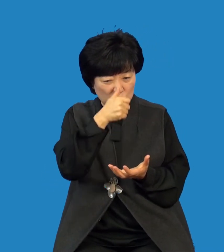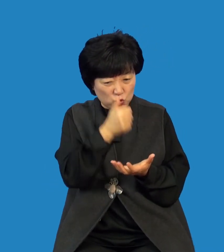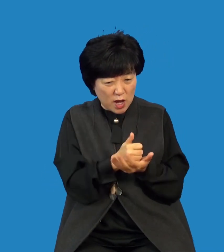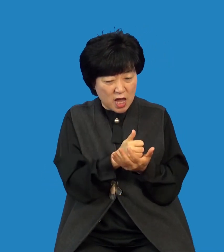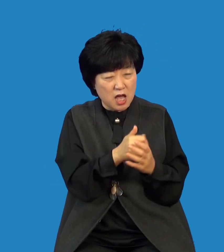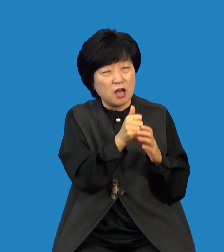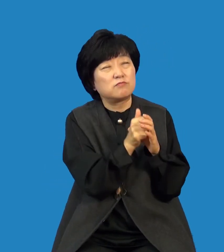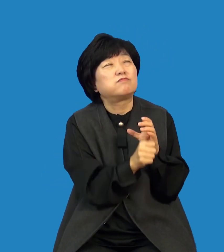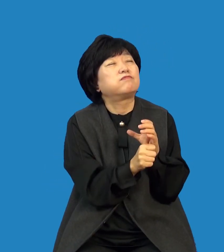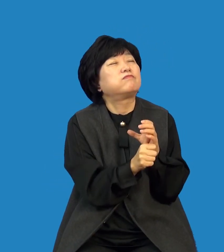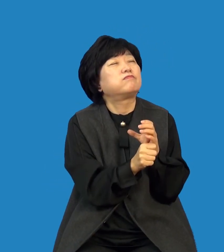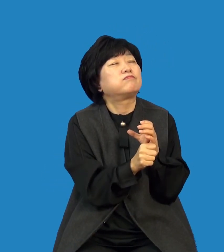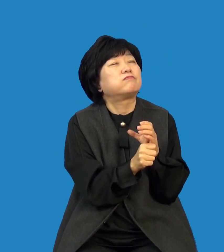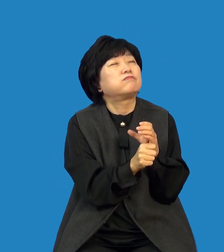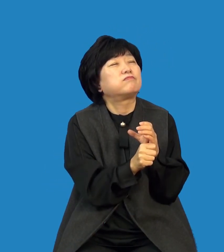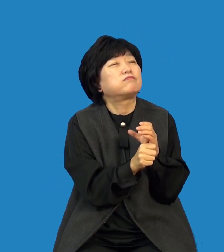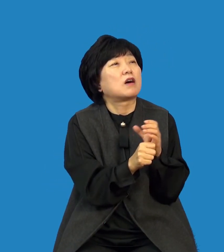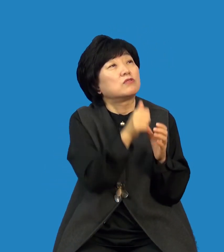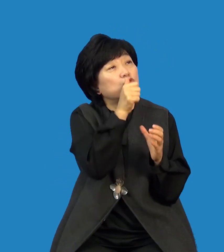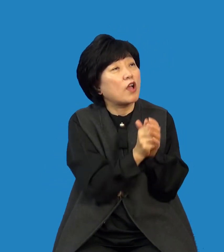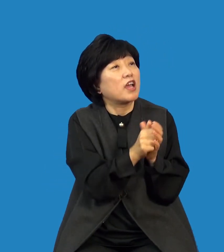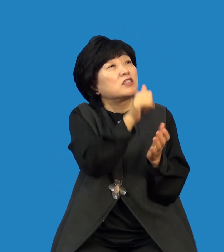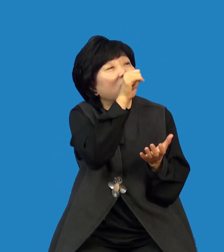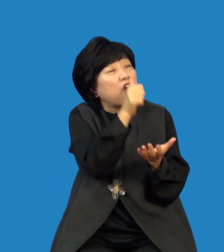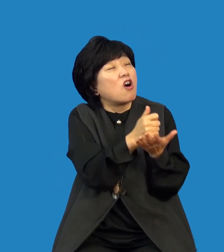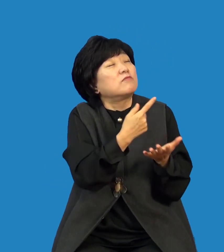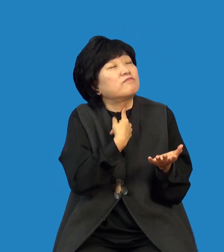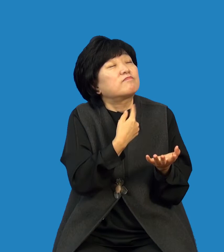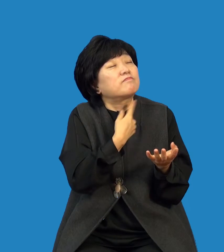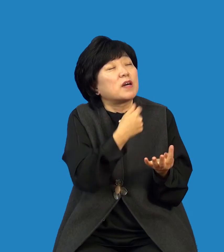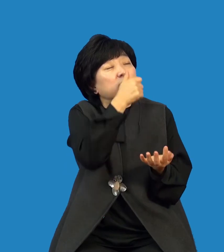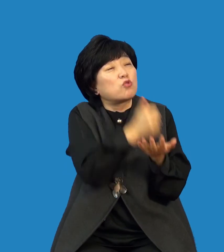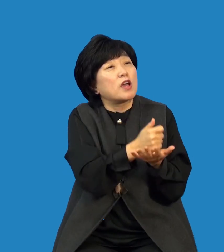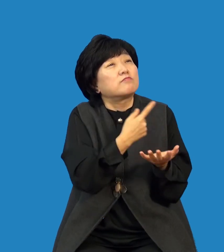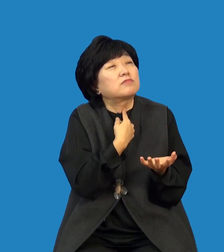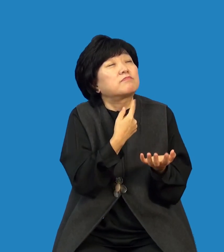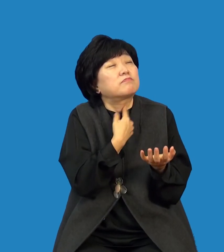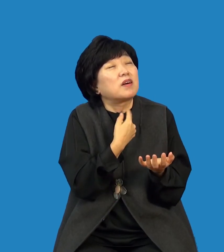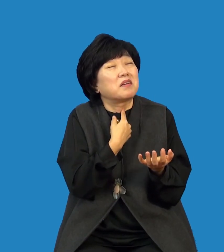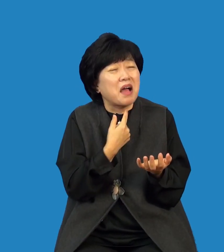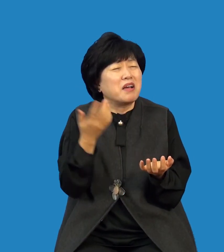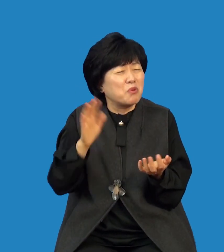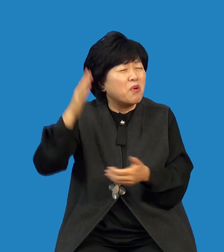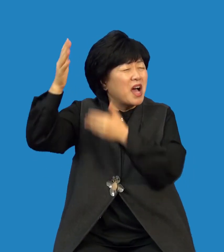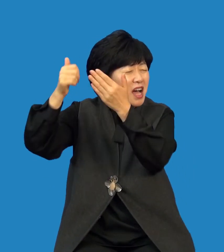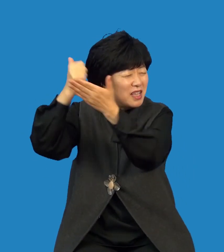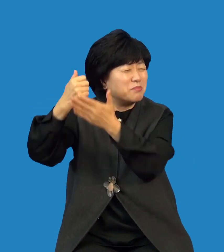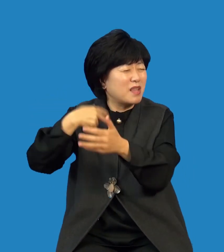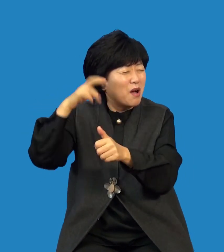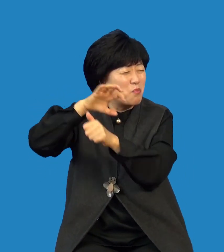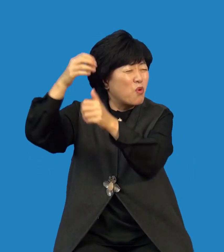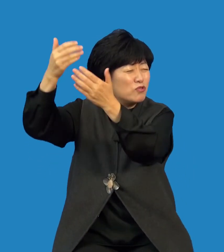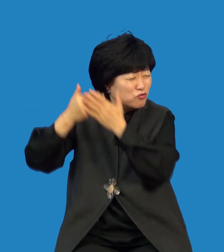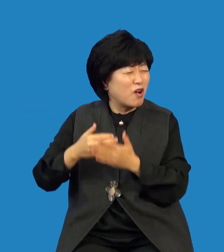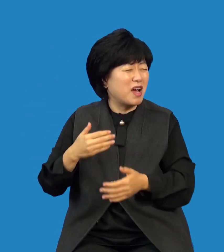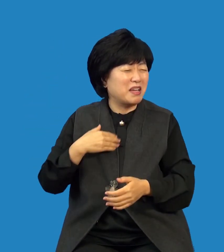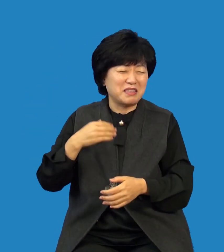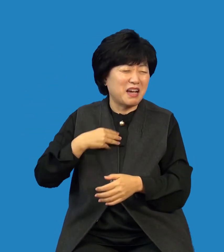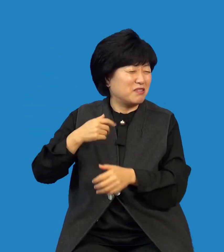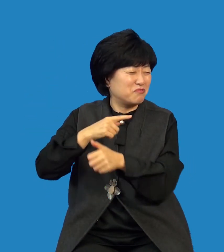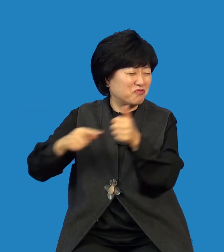있으면서도 하나님이 나를 보호하고 계셔, 이런 분 계세요? 이거는 안 되더라고. 안 돼요. 저도 해보니까 안 되더라고. 뭐 여러분뿐 아니라 저도 마찬가지지.